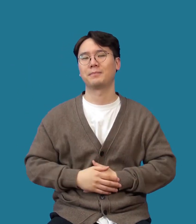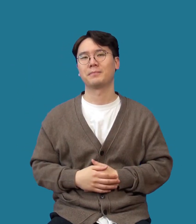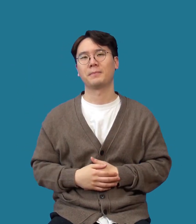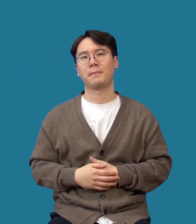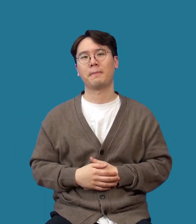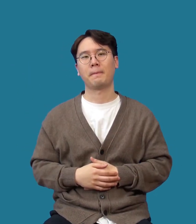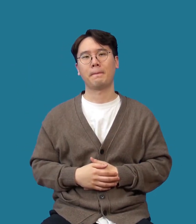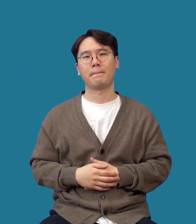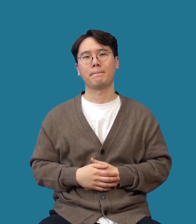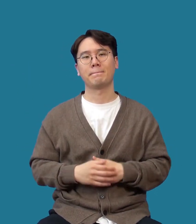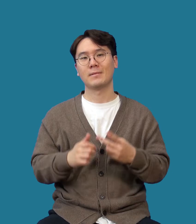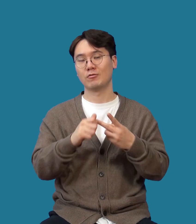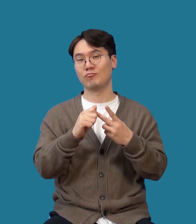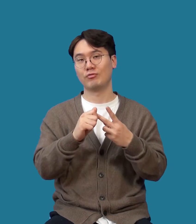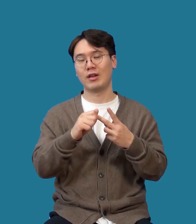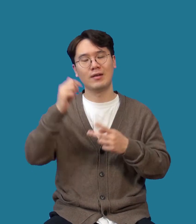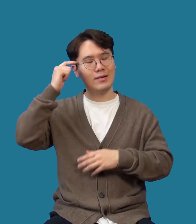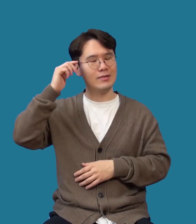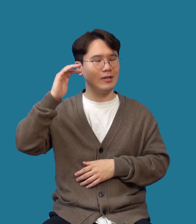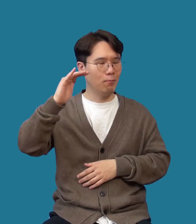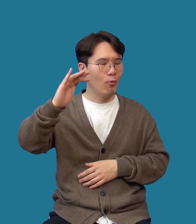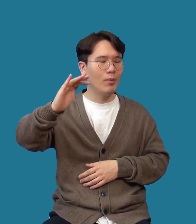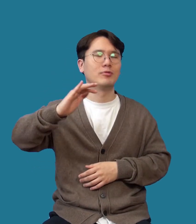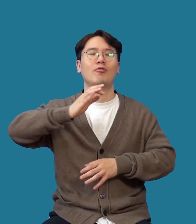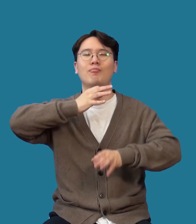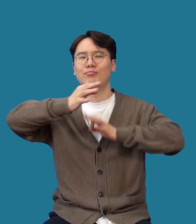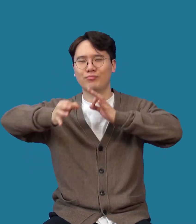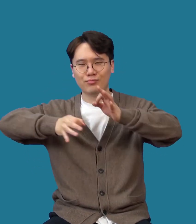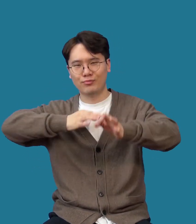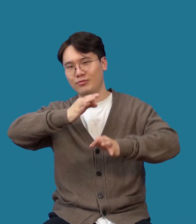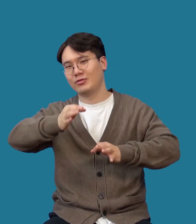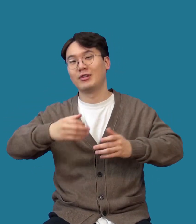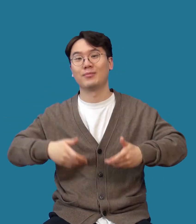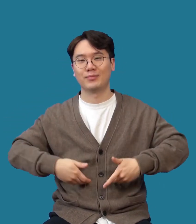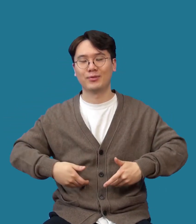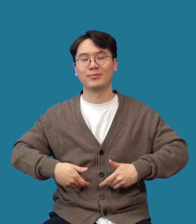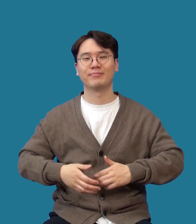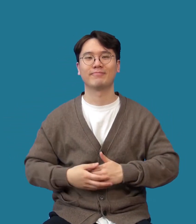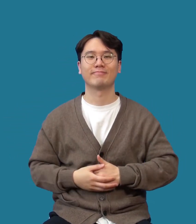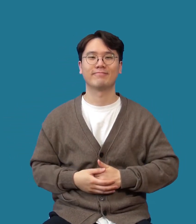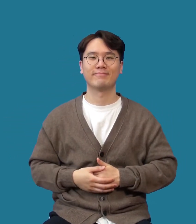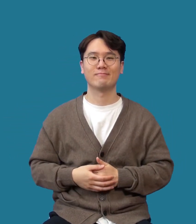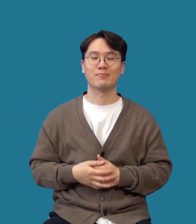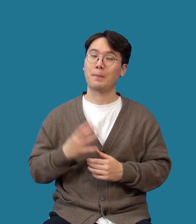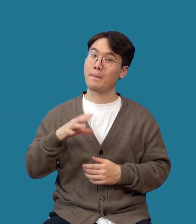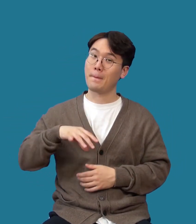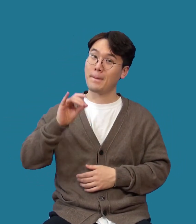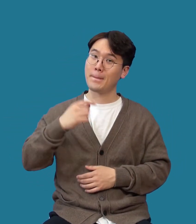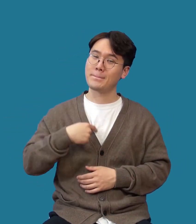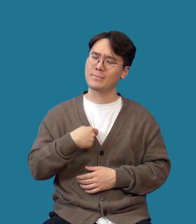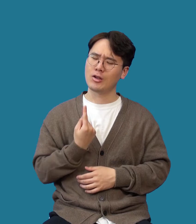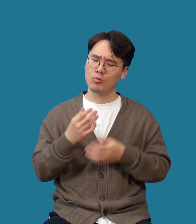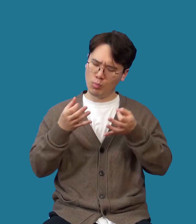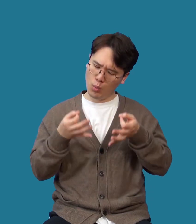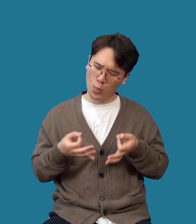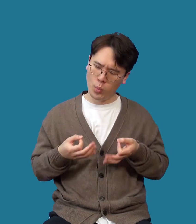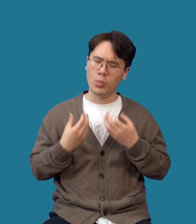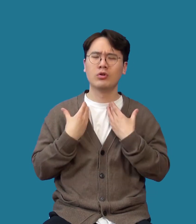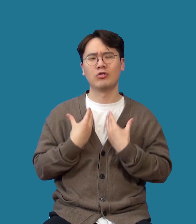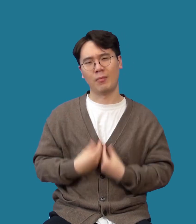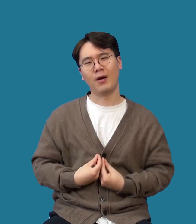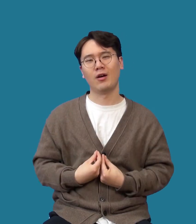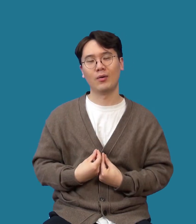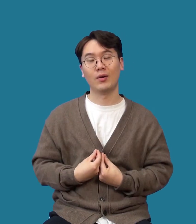둘째는 사모하면서 부르짖어야 하겠습니다. 먼저는 자신에 대해서 절망하고, 그리고